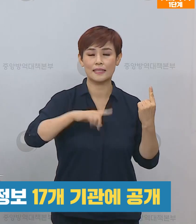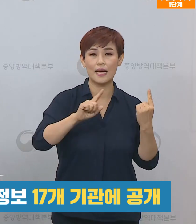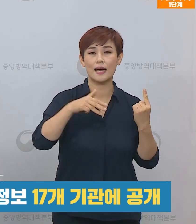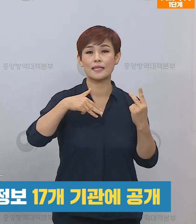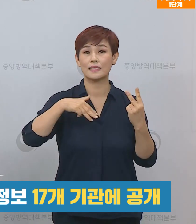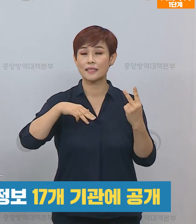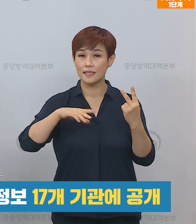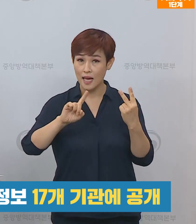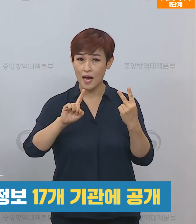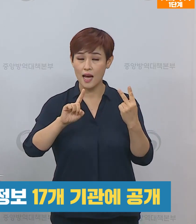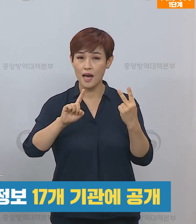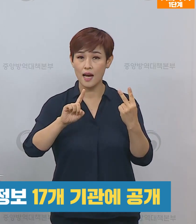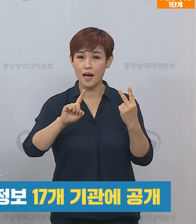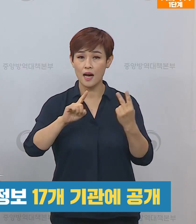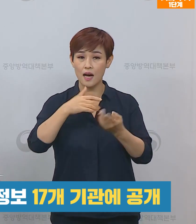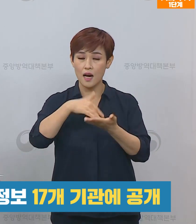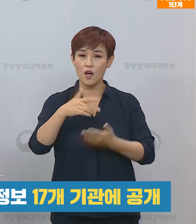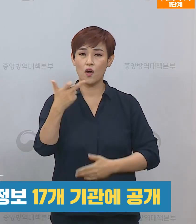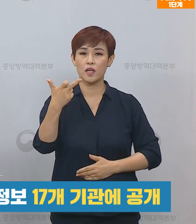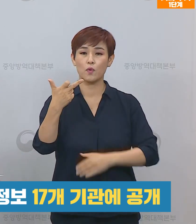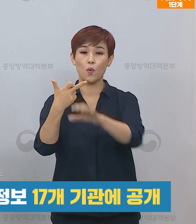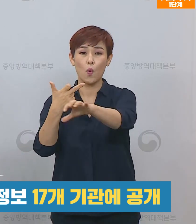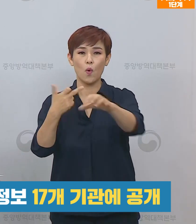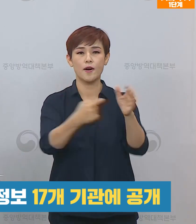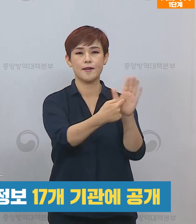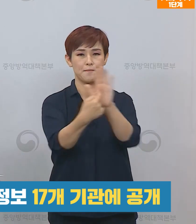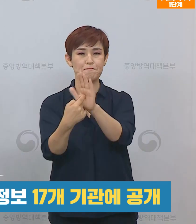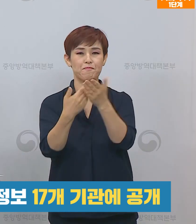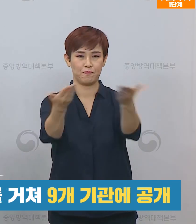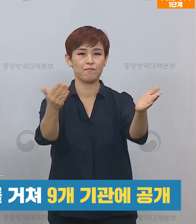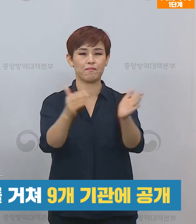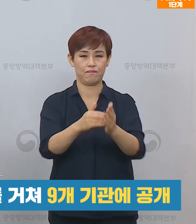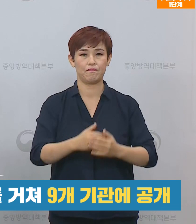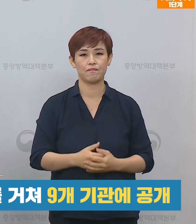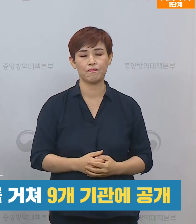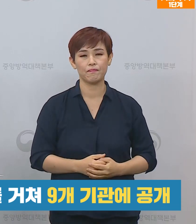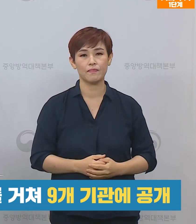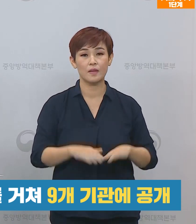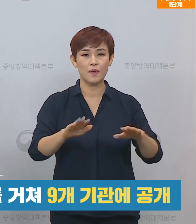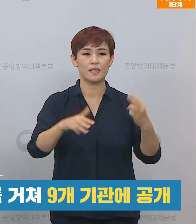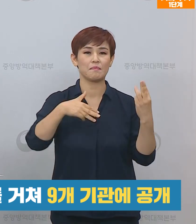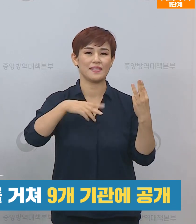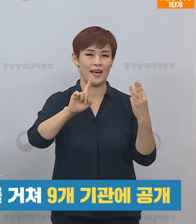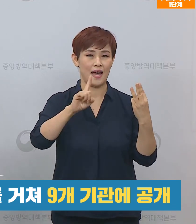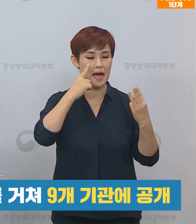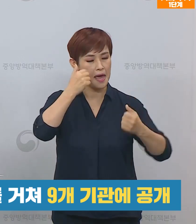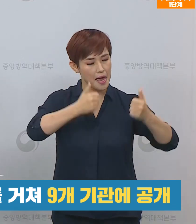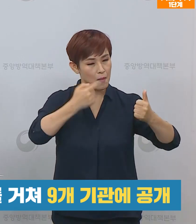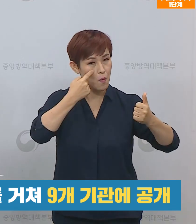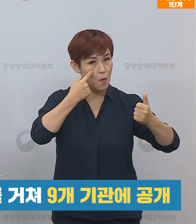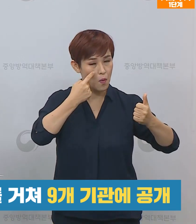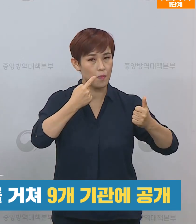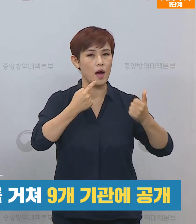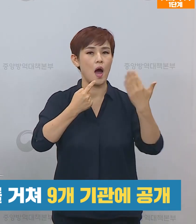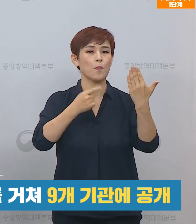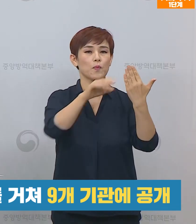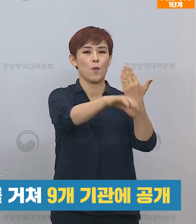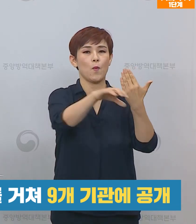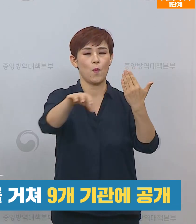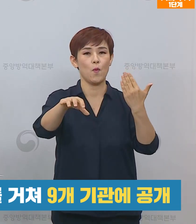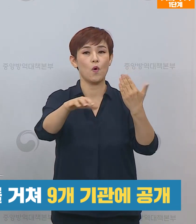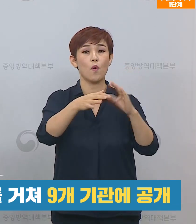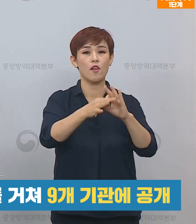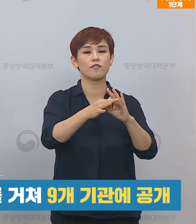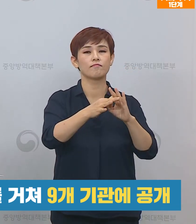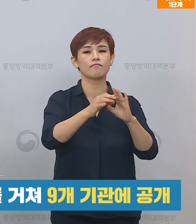걸쳐서 17개 기관에 대해서 공개가 이루어졌고 이번에 3차 심의를 통해서 9개 기관에